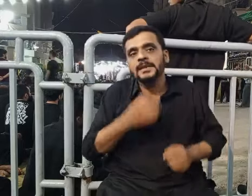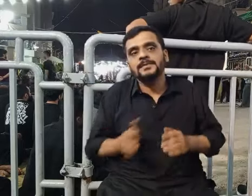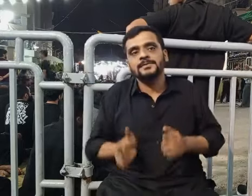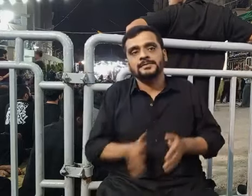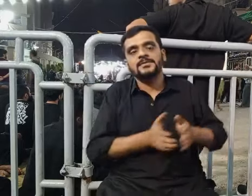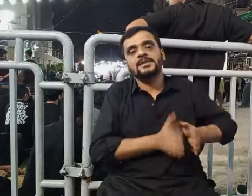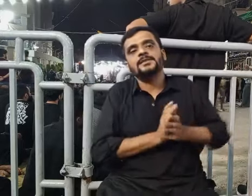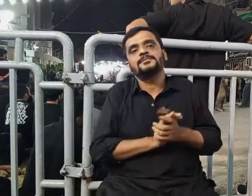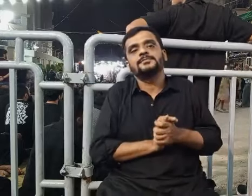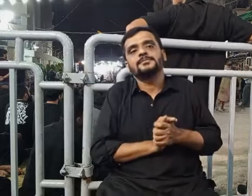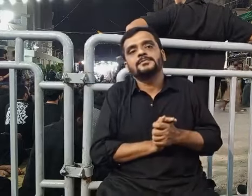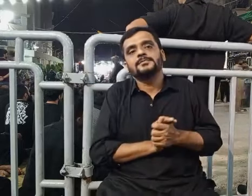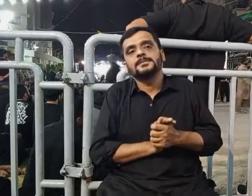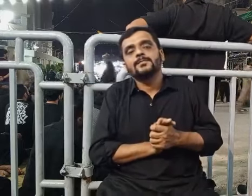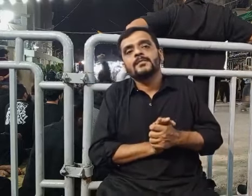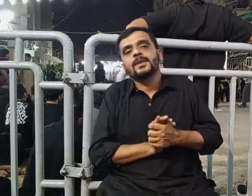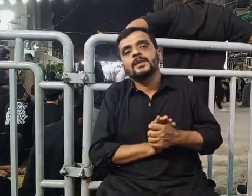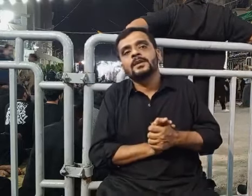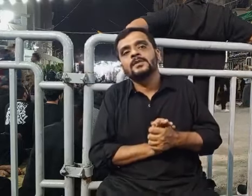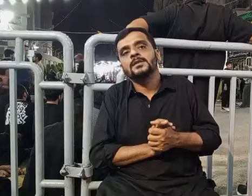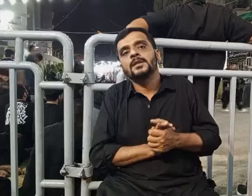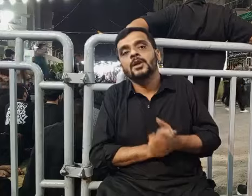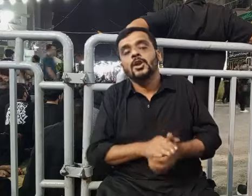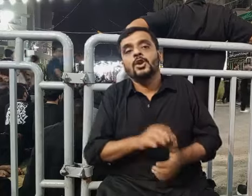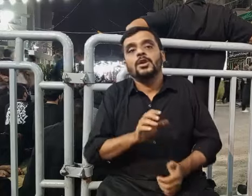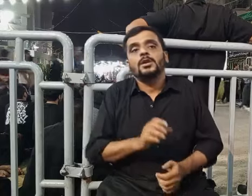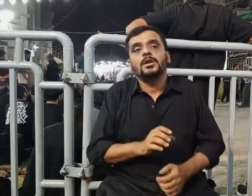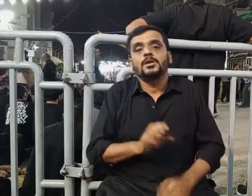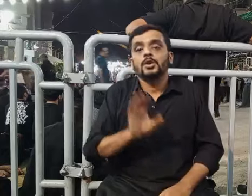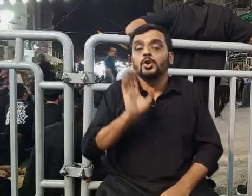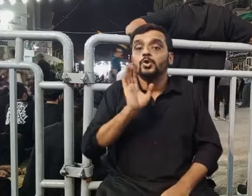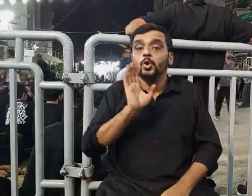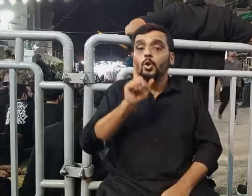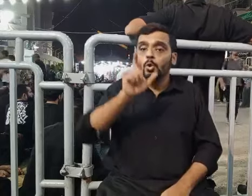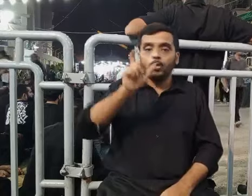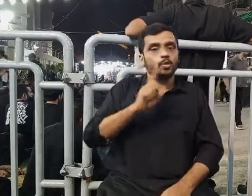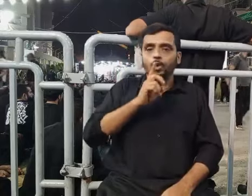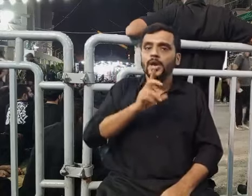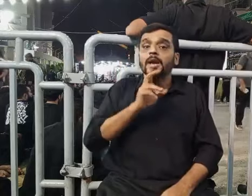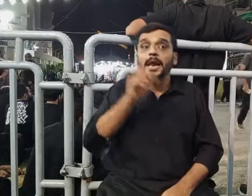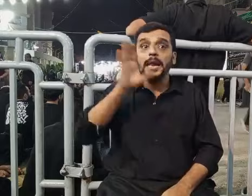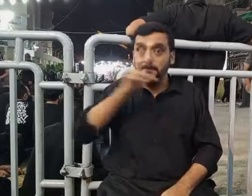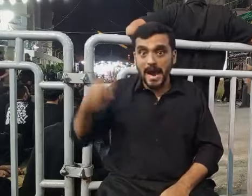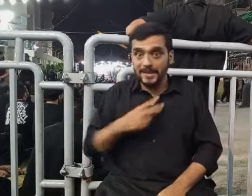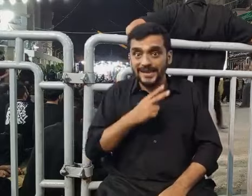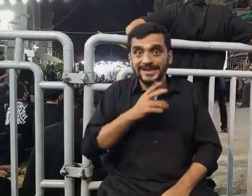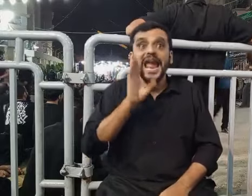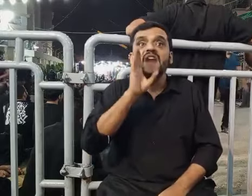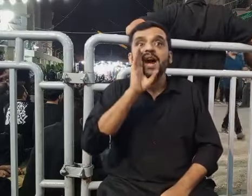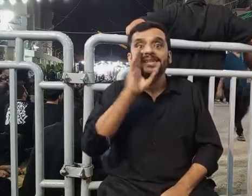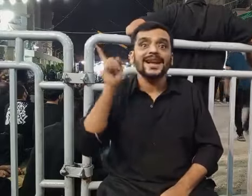ہے تو میں پوچھ لیتا ہوں کہ انت افضل ام آدم. کیا سوال کیا خدا کے قسم، یہ سارے انبیاء کی